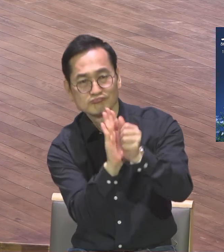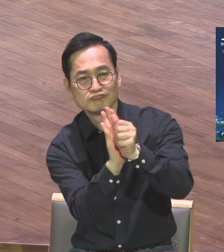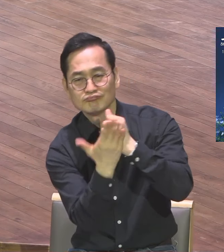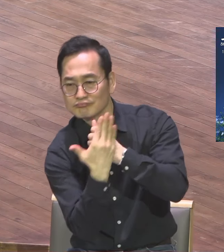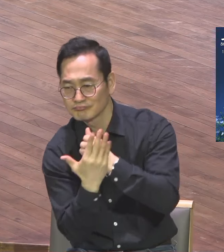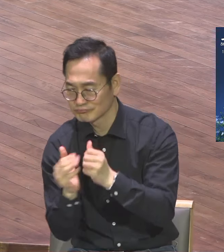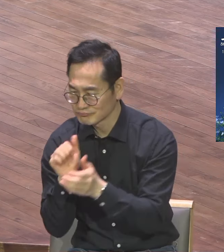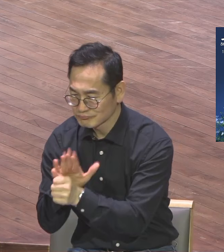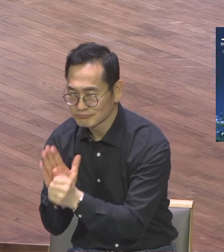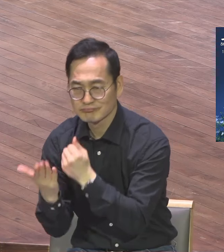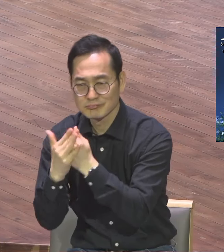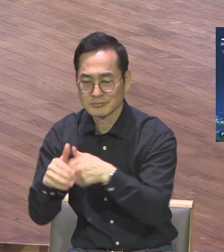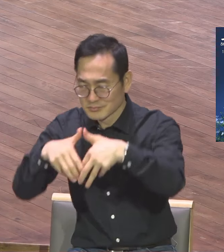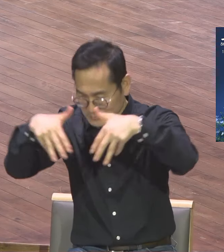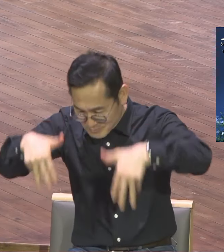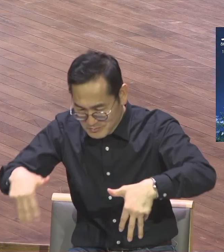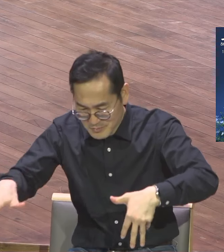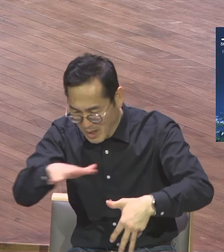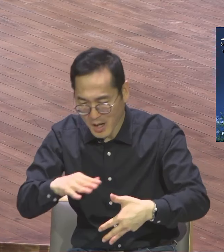정말 순수하게 하잖아요.